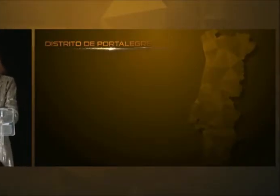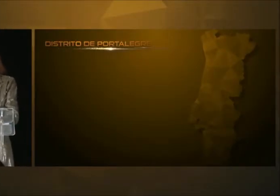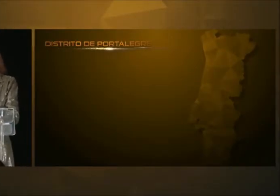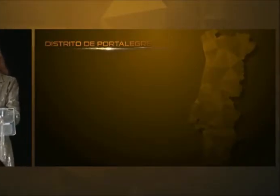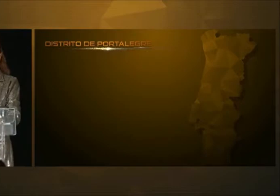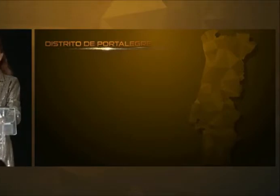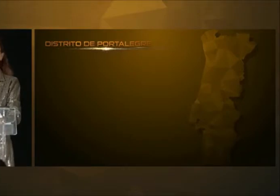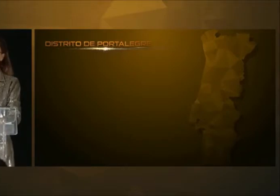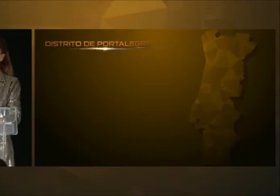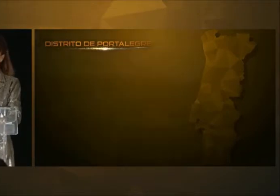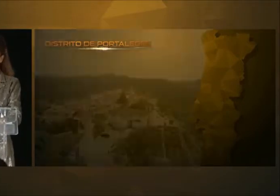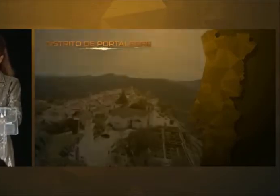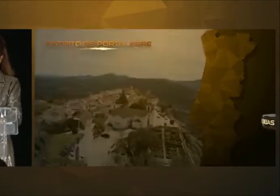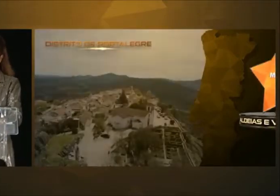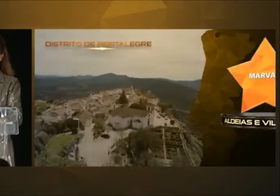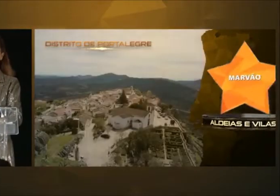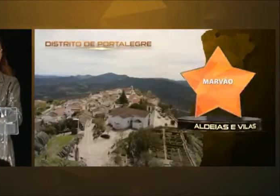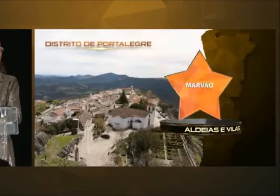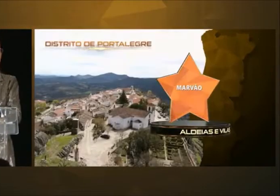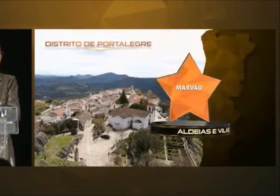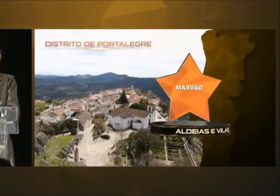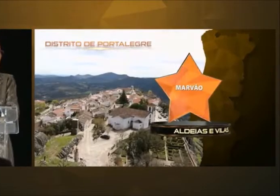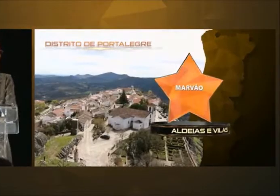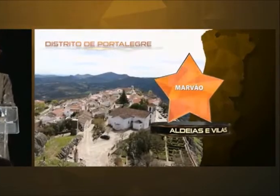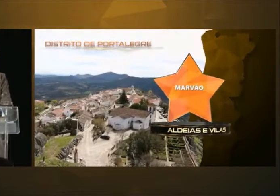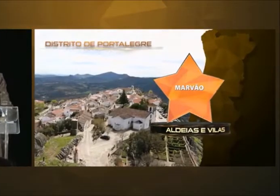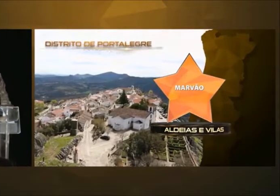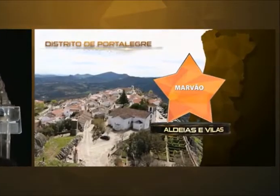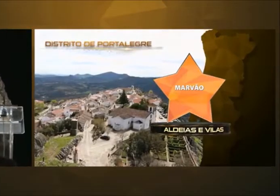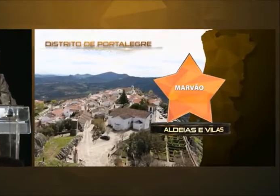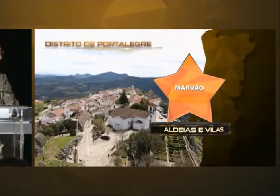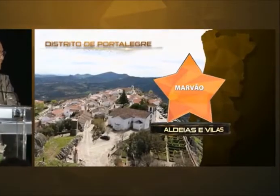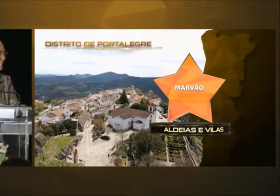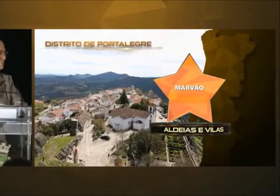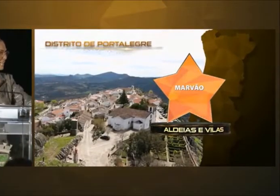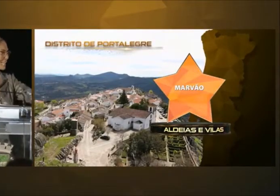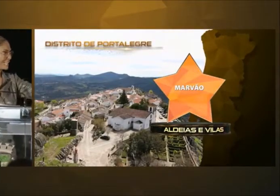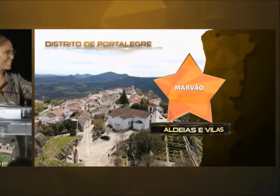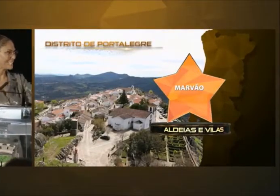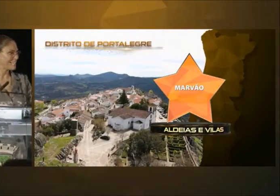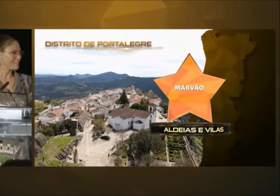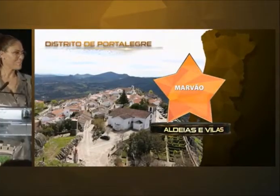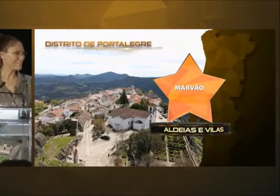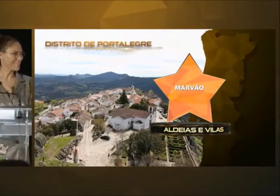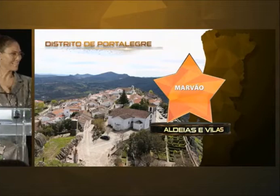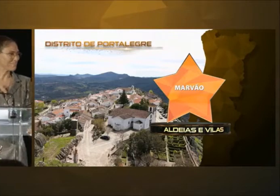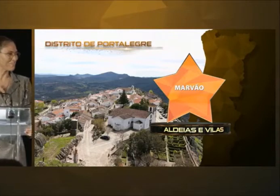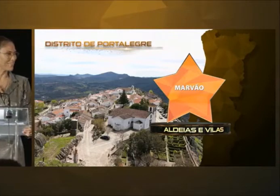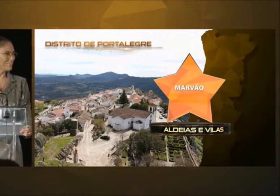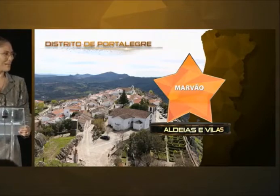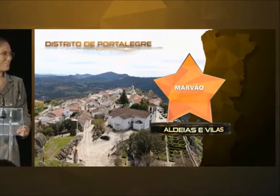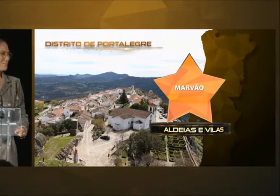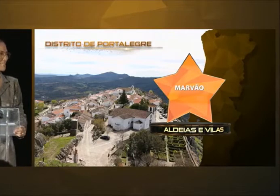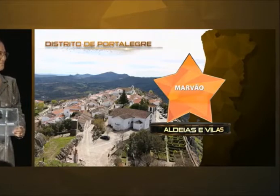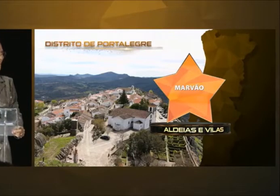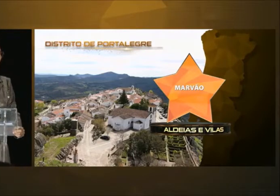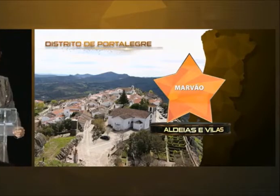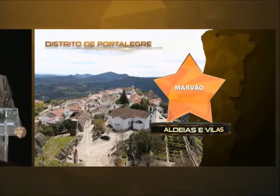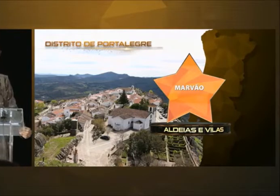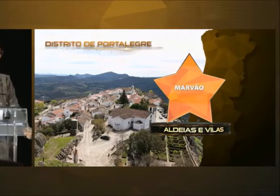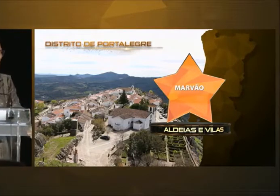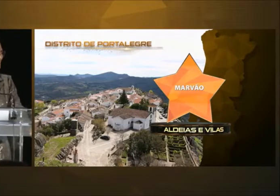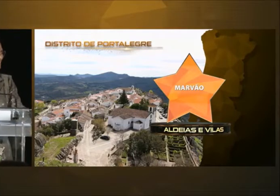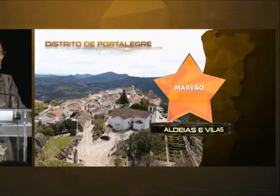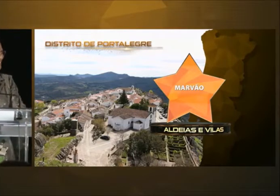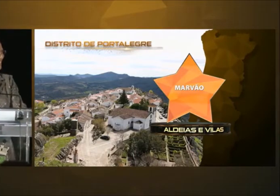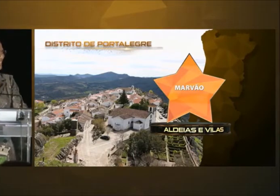temos Marvão, e chamo a Câmara Municipal de Marvão. É aqui também, rapidinho, Câmara Municipal de